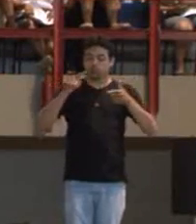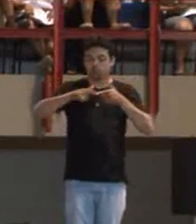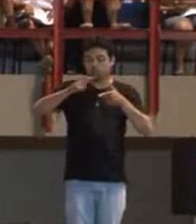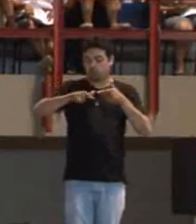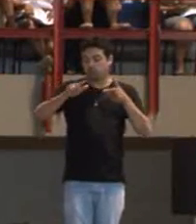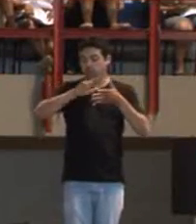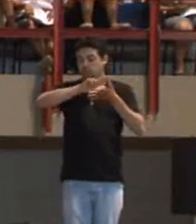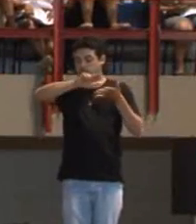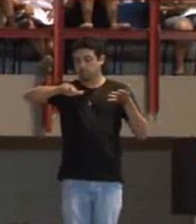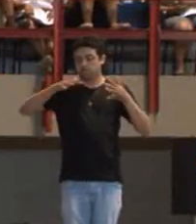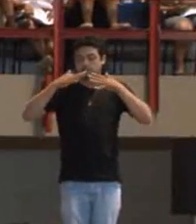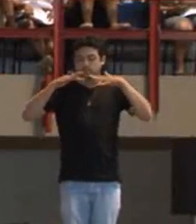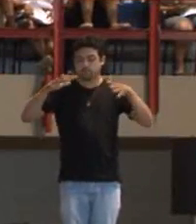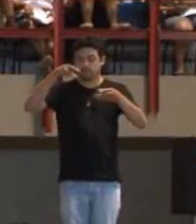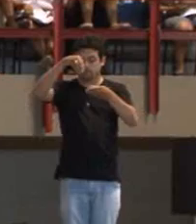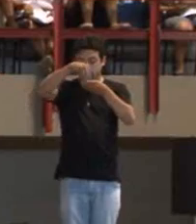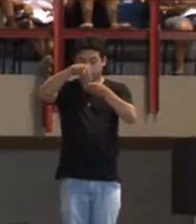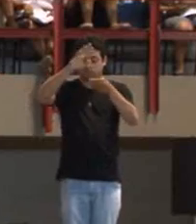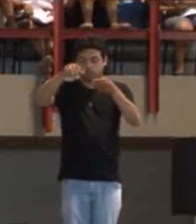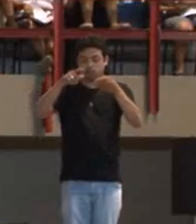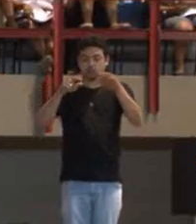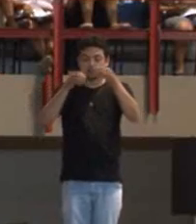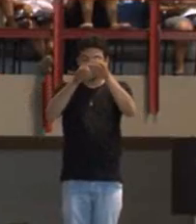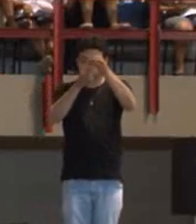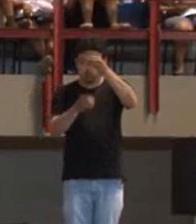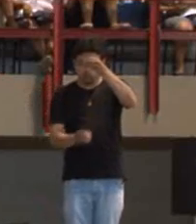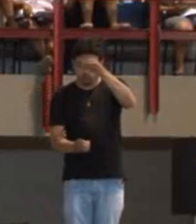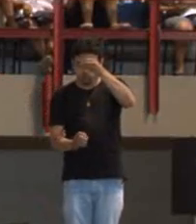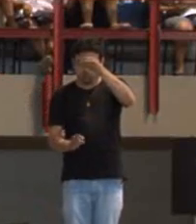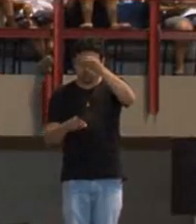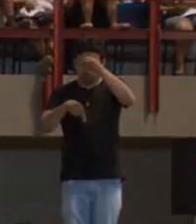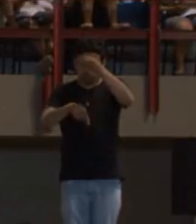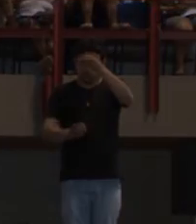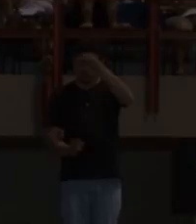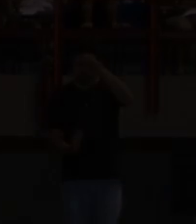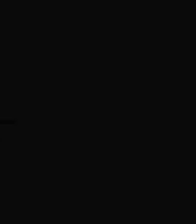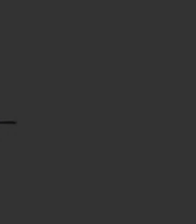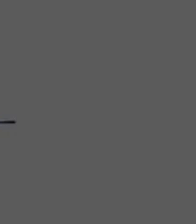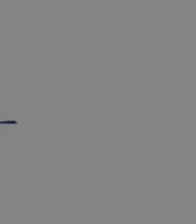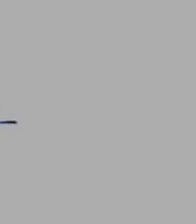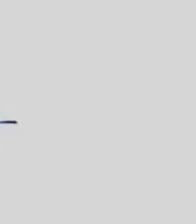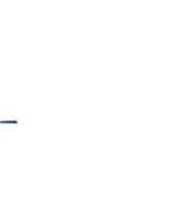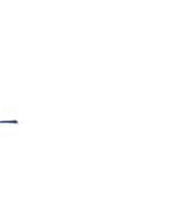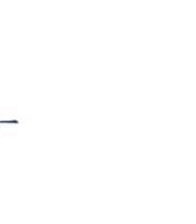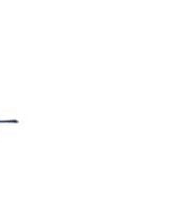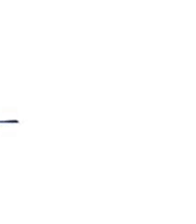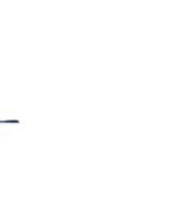problemas ambientais já na extração e no transporte de petróleo, tá?